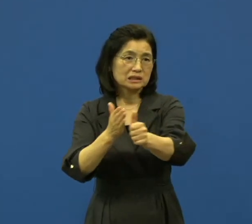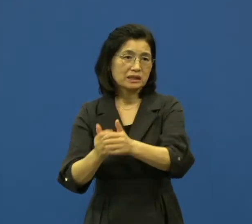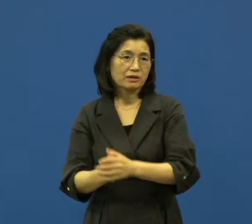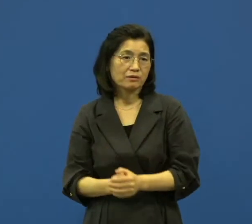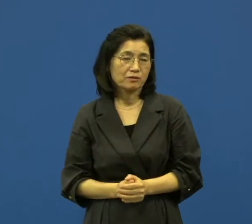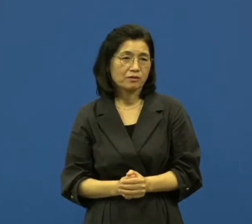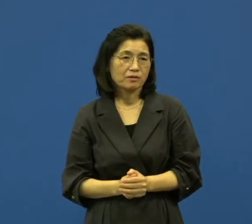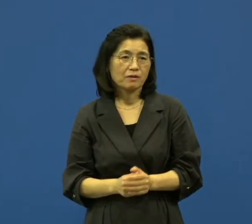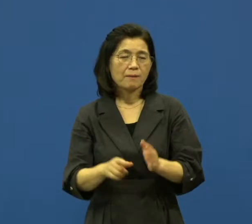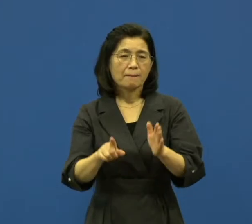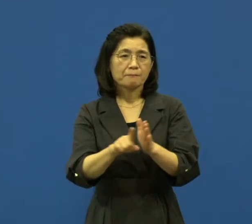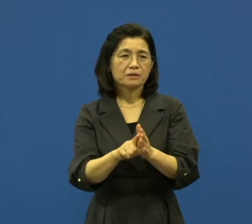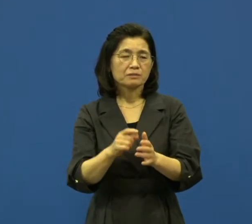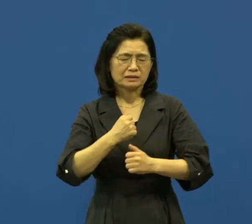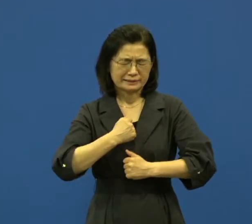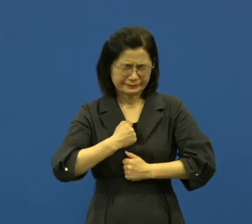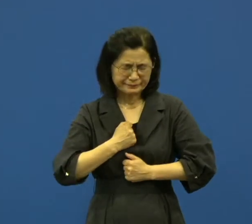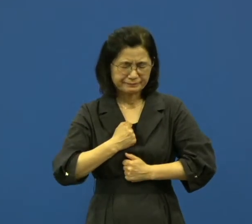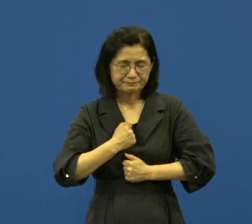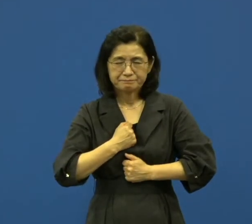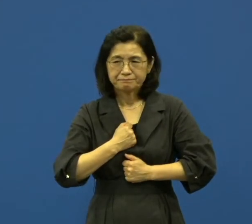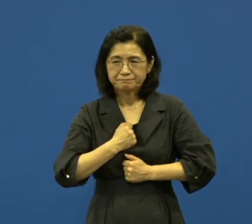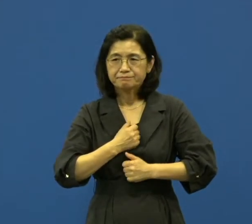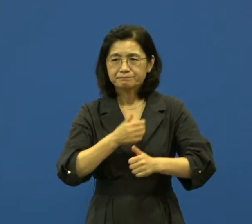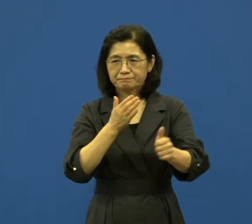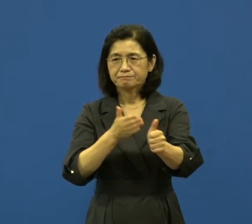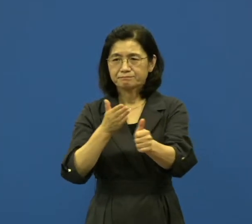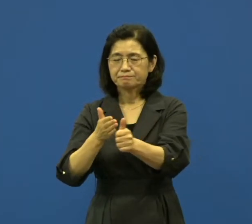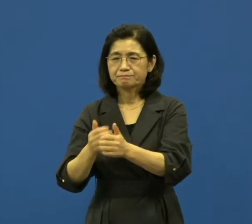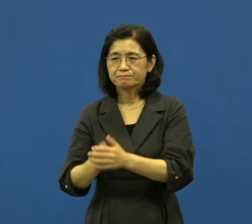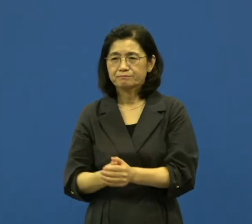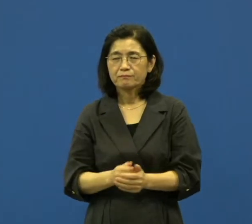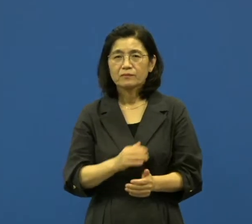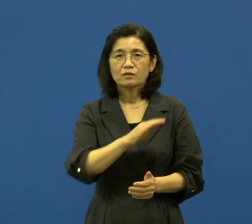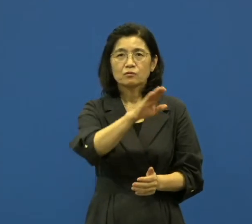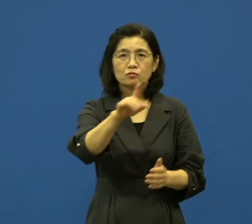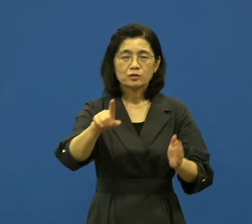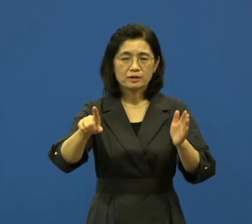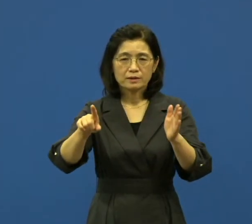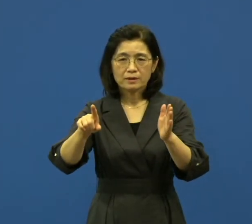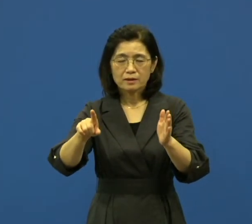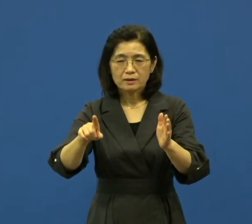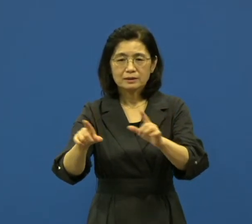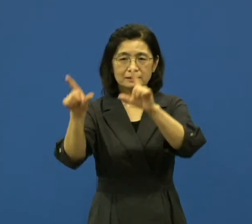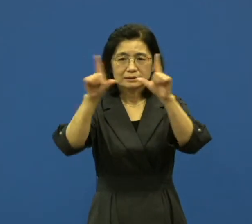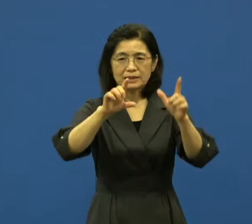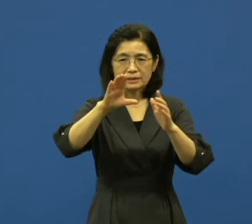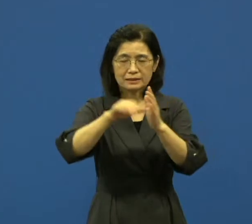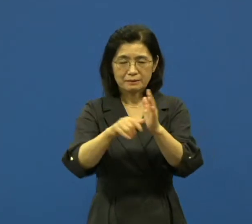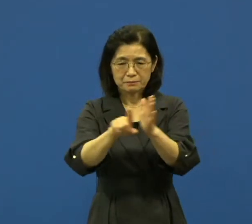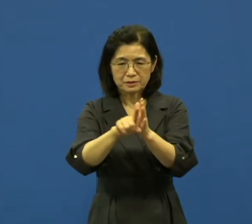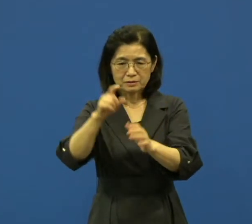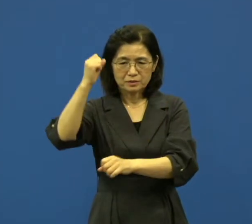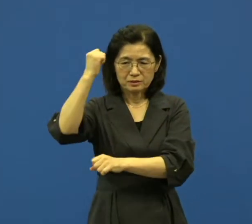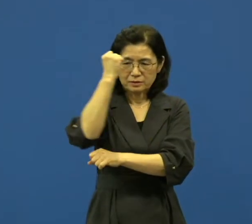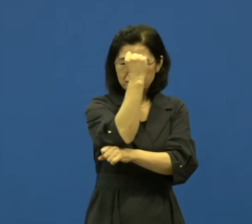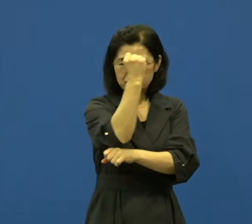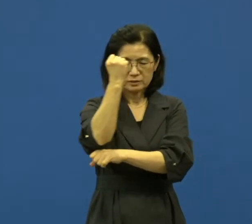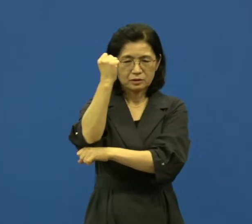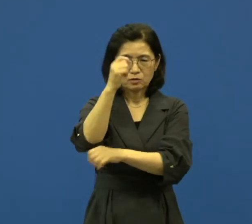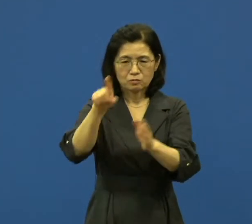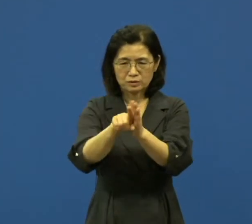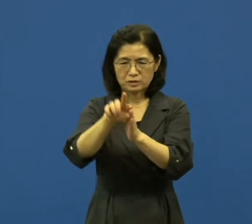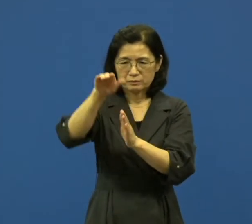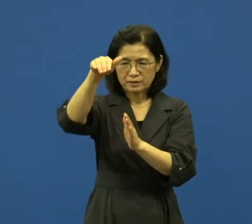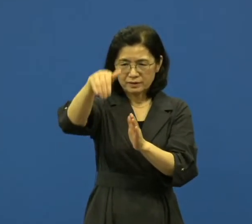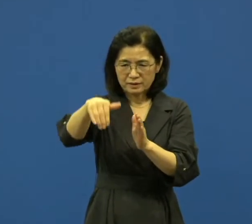믿음을 지켜내야 한다는 겁니다. 그 말은 뭘까요? 우리의 믿음을 흔들어대는 것들이 수없이 많이 일어난다는 거예요.